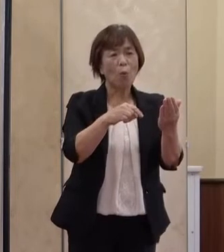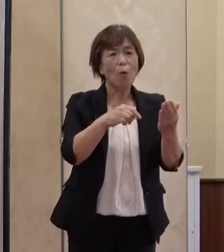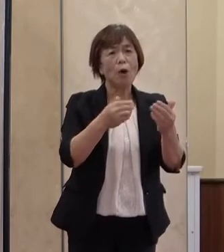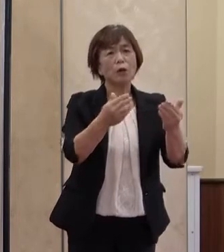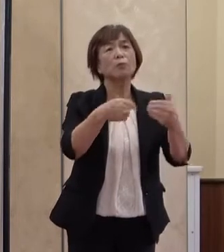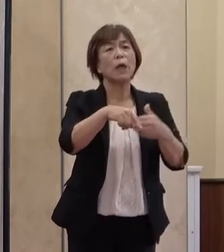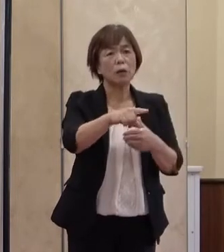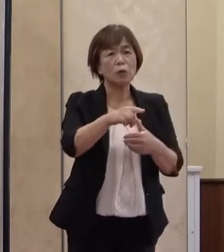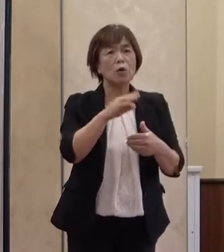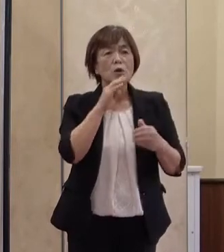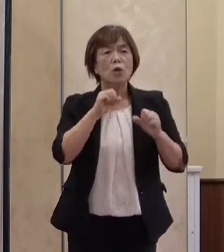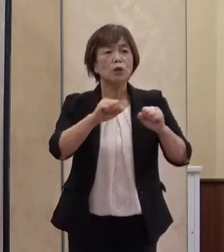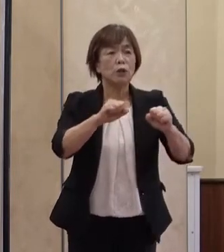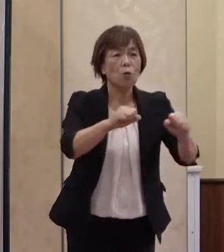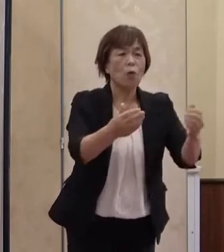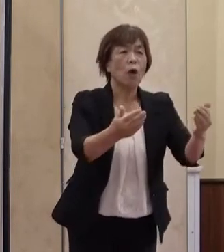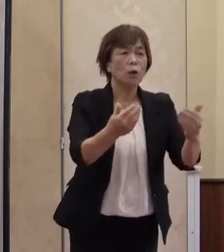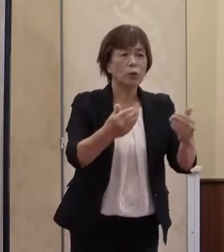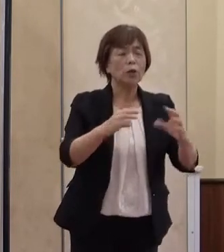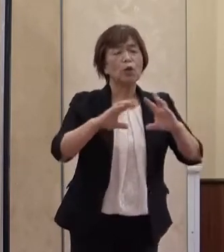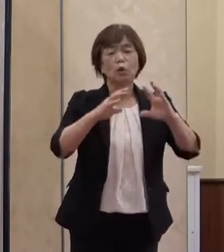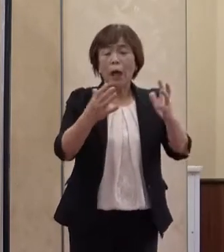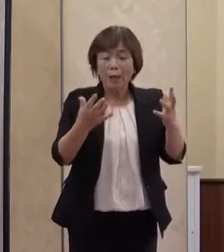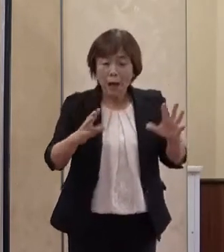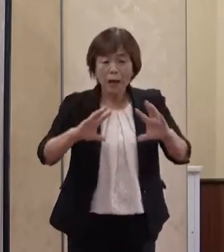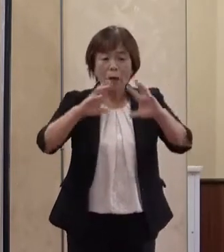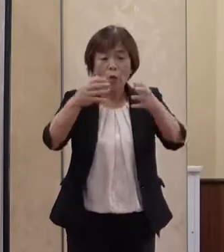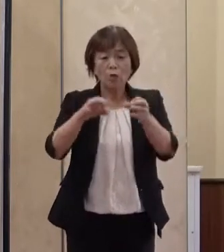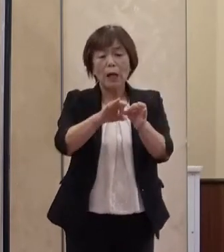をやっぱり実行していかないと国際金融都市としては